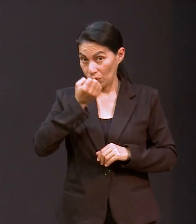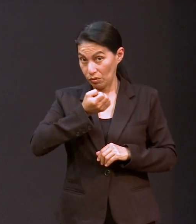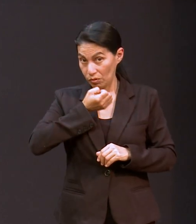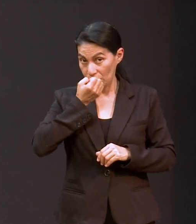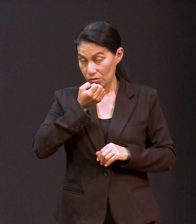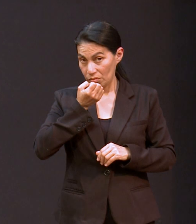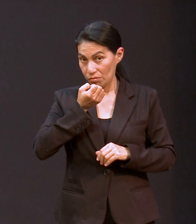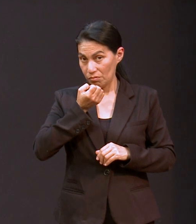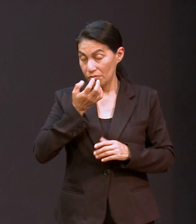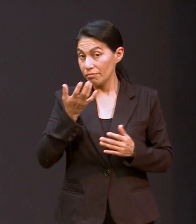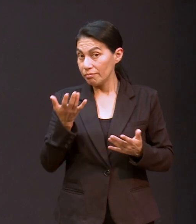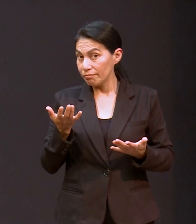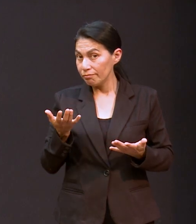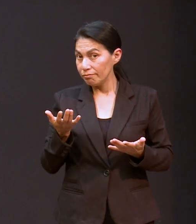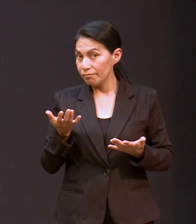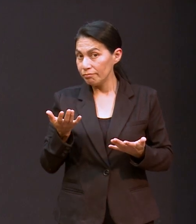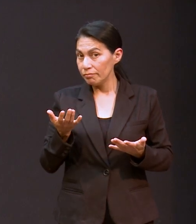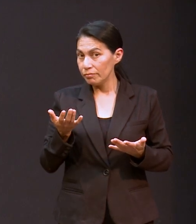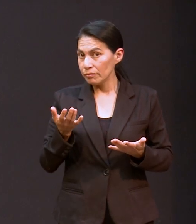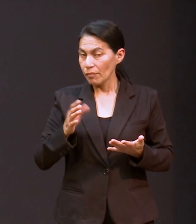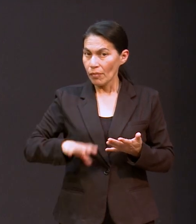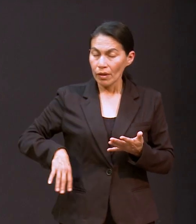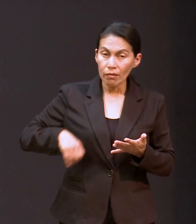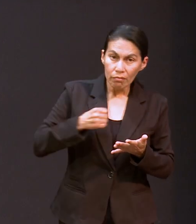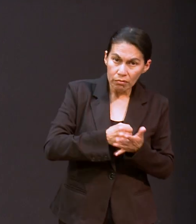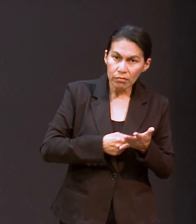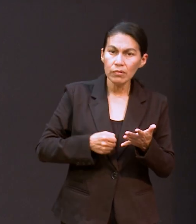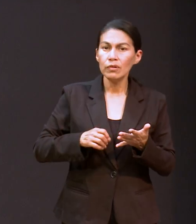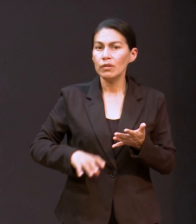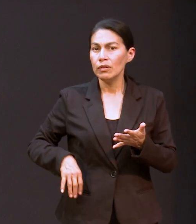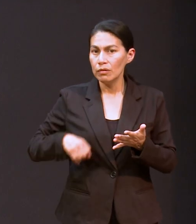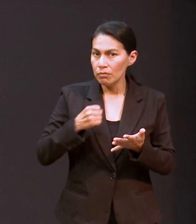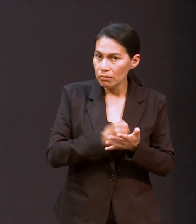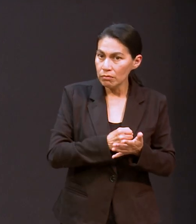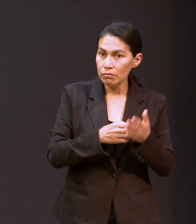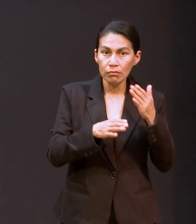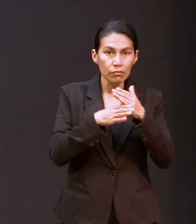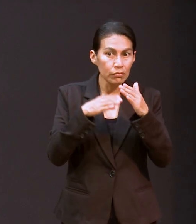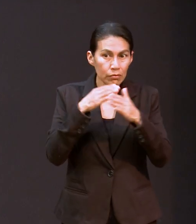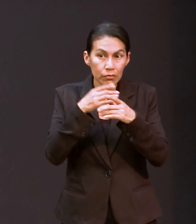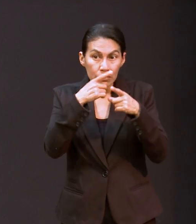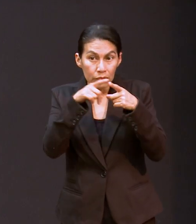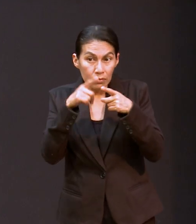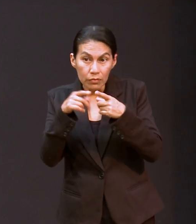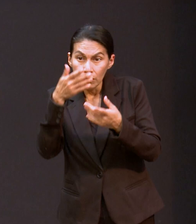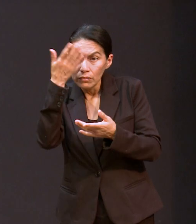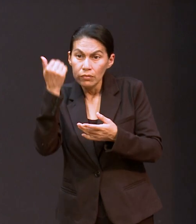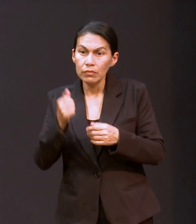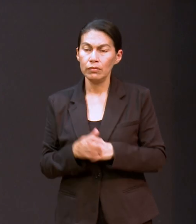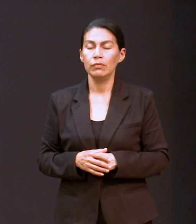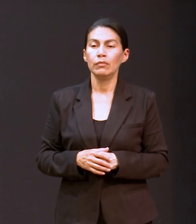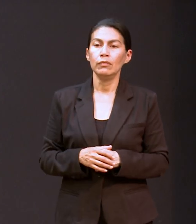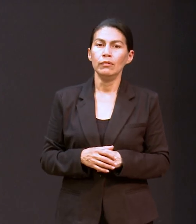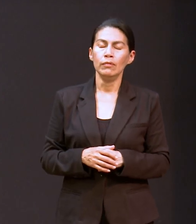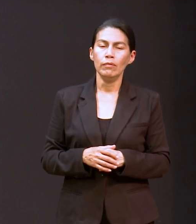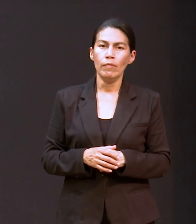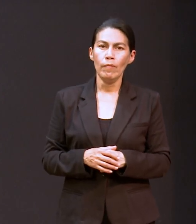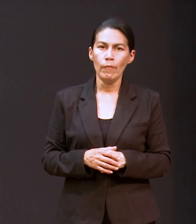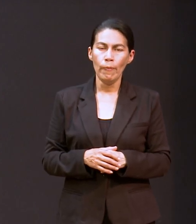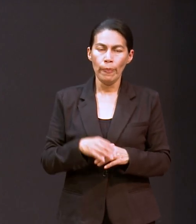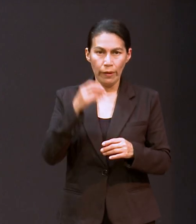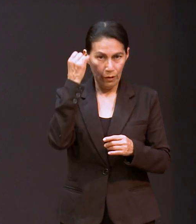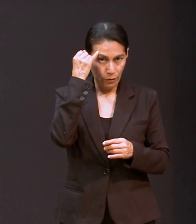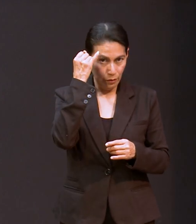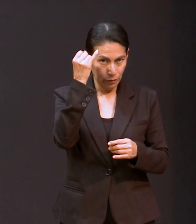mucha oración aparte de muchas esfuerzos y trámites yo no sé